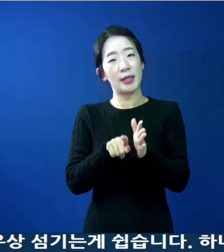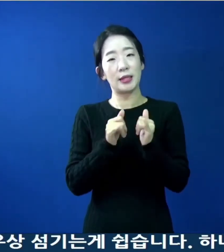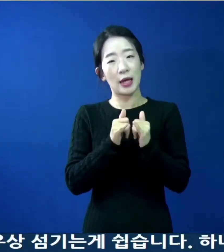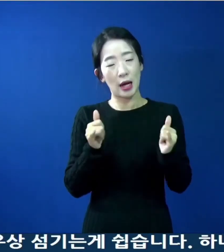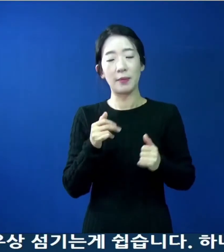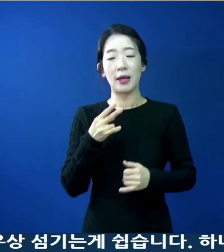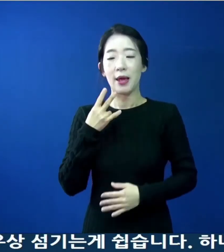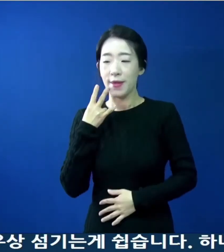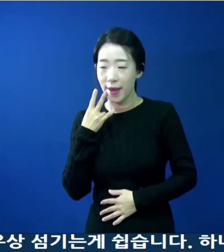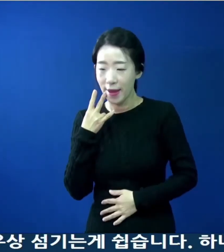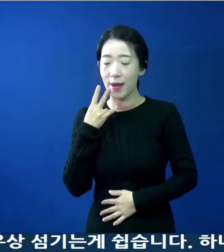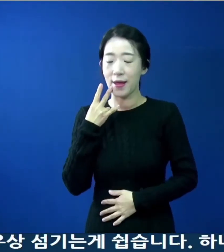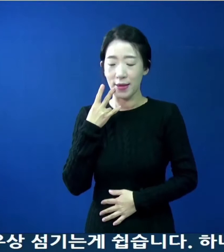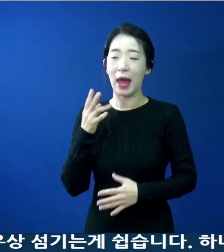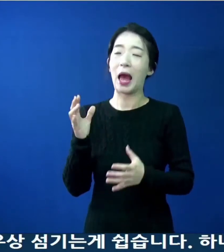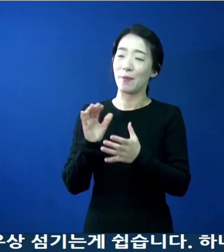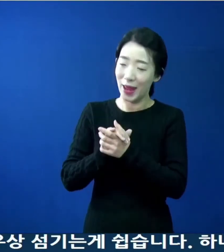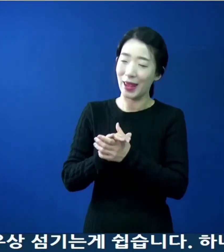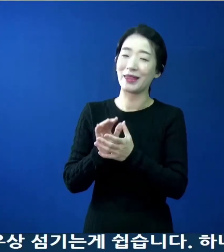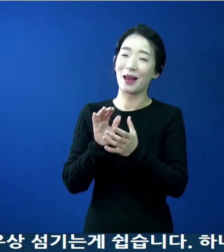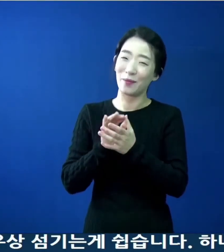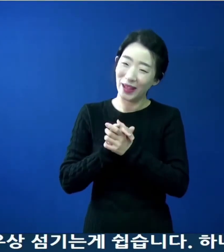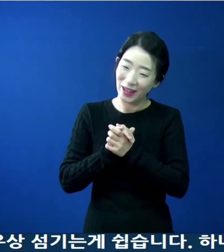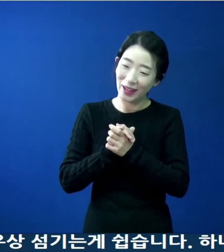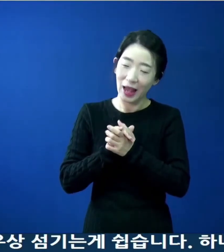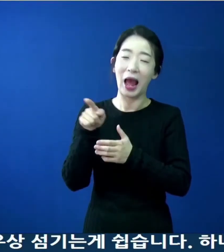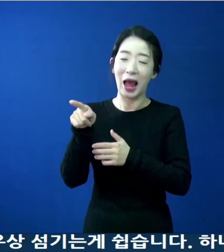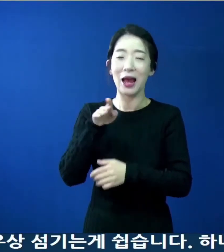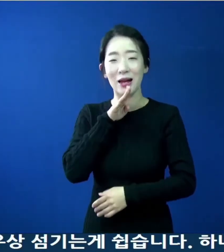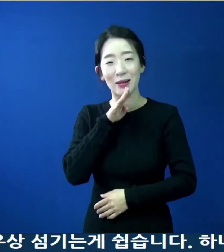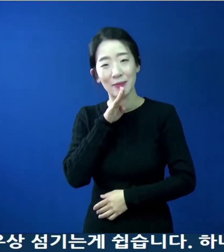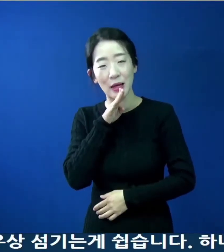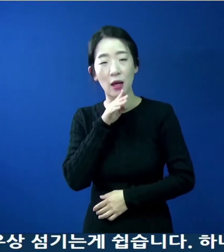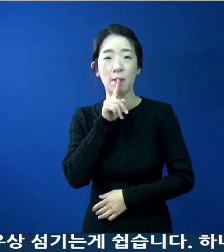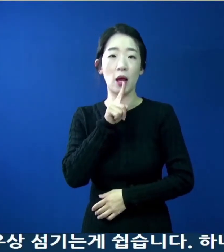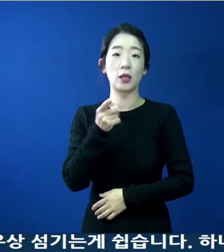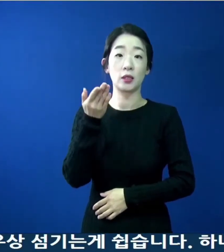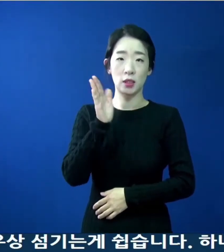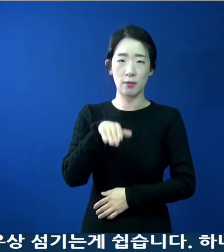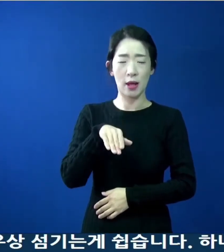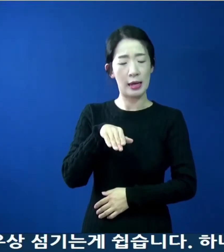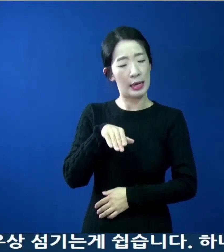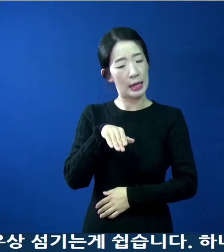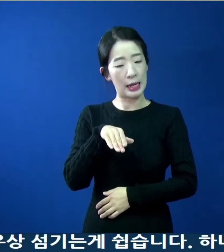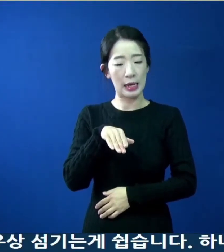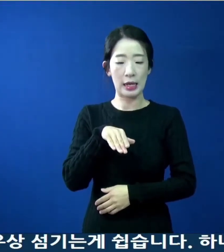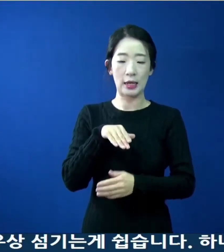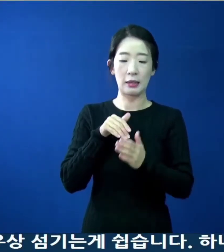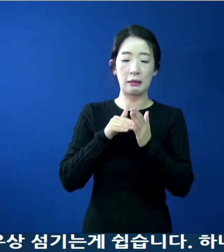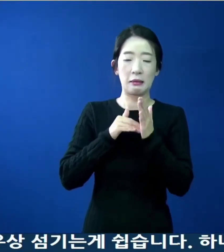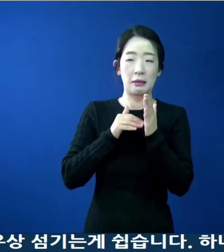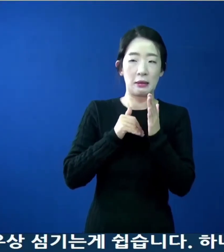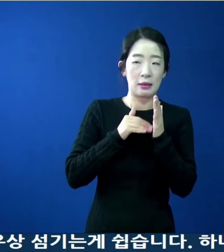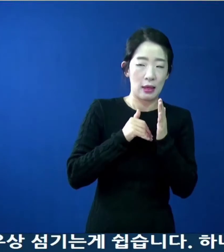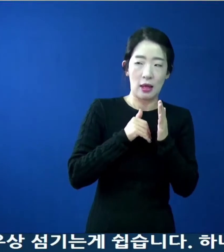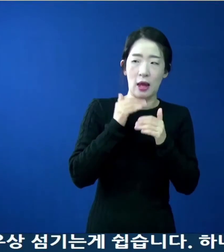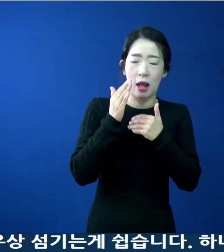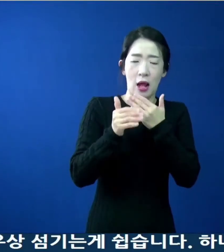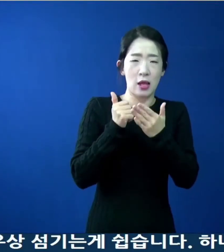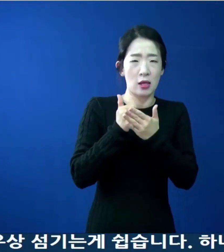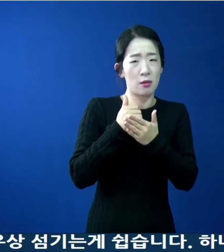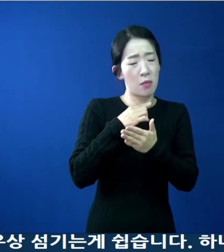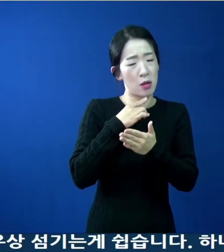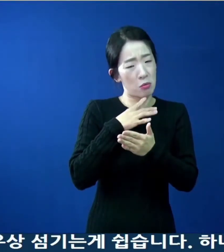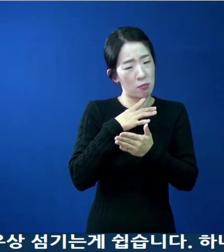네, 그렇게 하겠습니다, 아멘입니다, 그 말씀은 옳습니다 하지만 이상하게 우리 마음속에 왜 하나님만 꼭